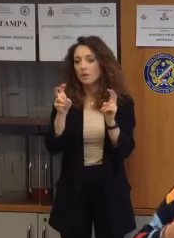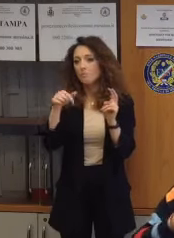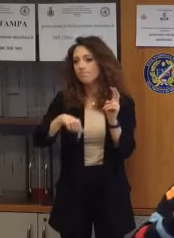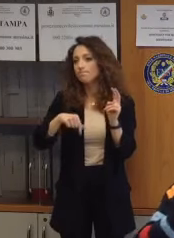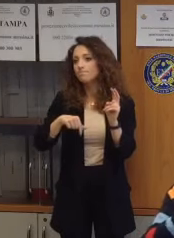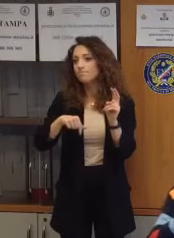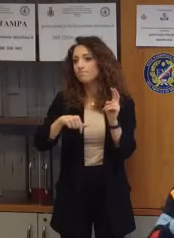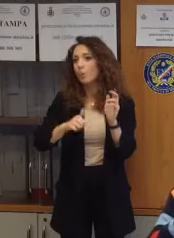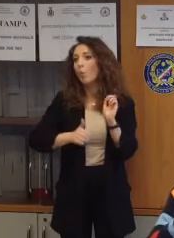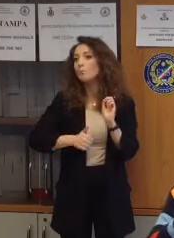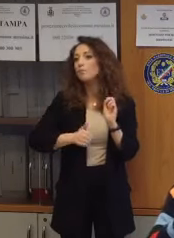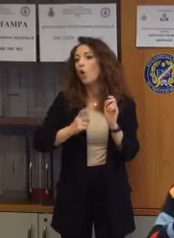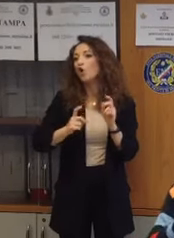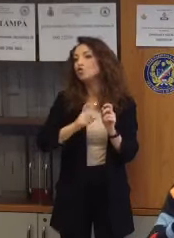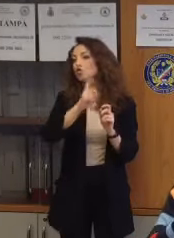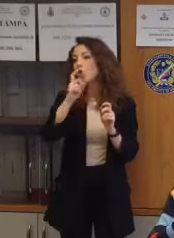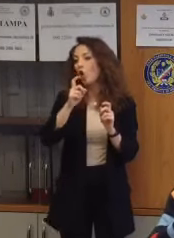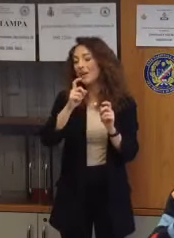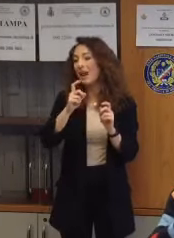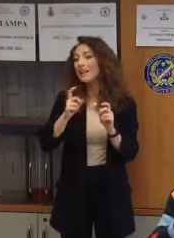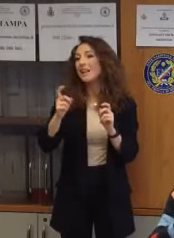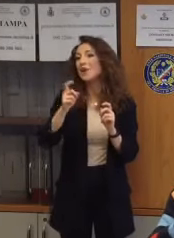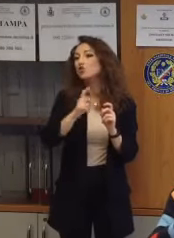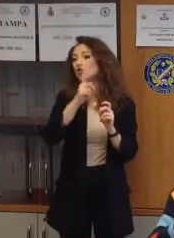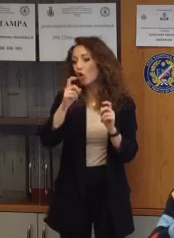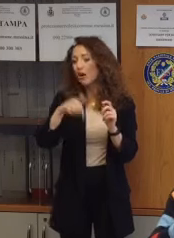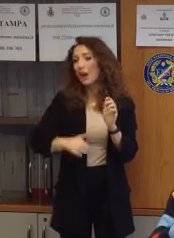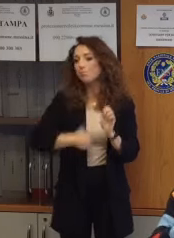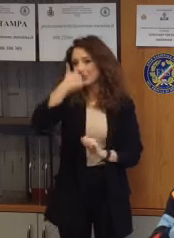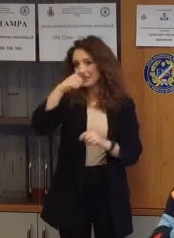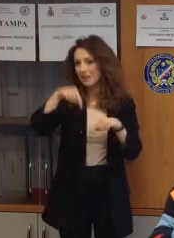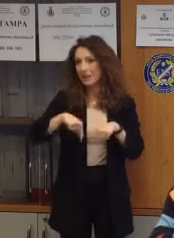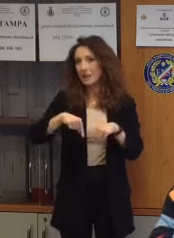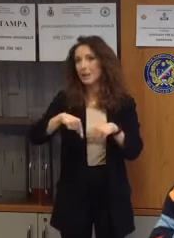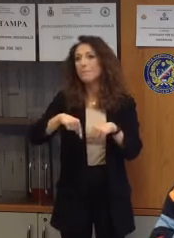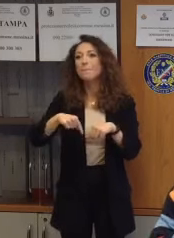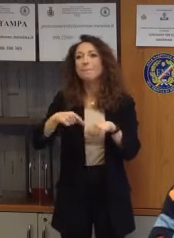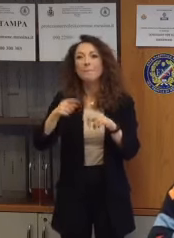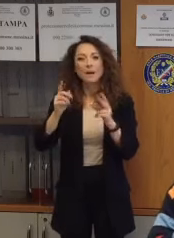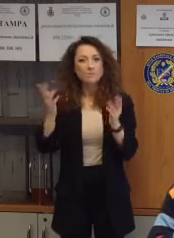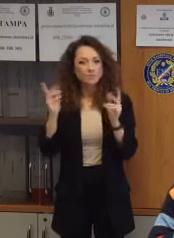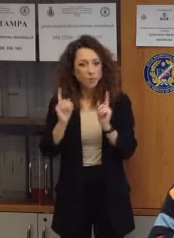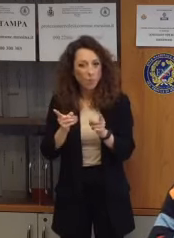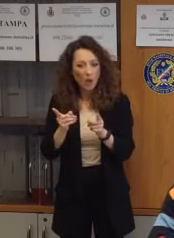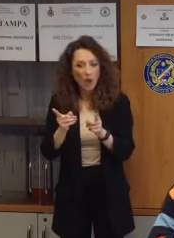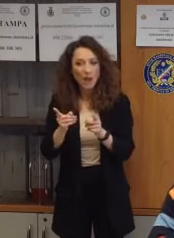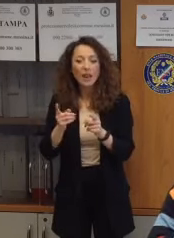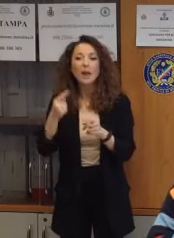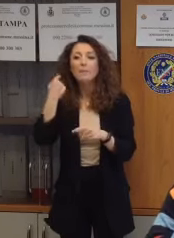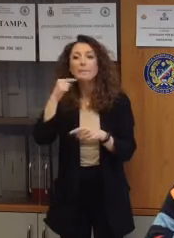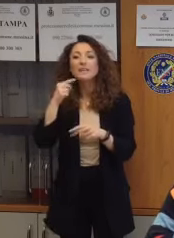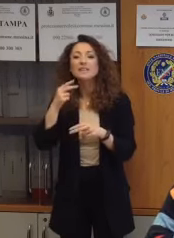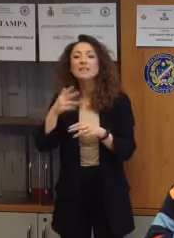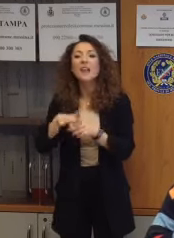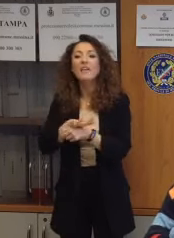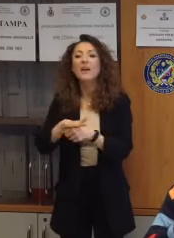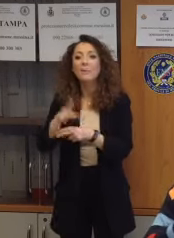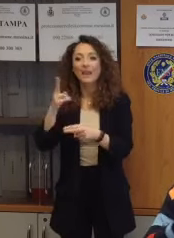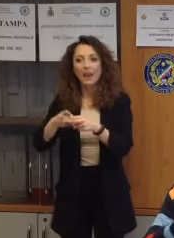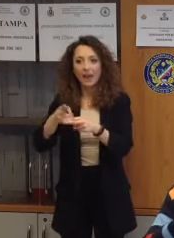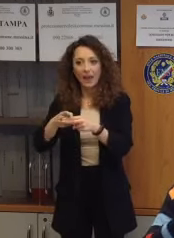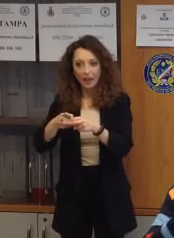giornata dell'esperienza della nostra Messina Family Card. Parleremo anche del